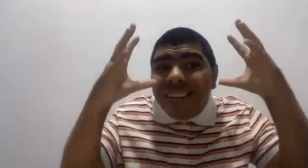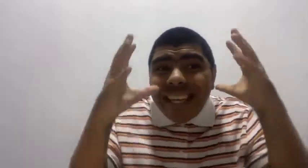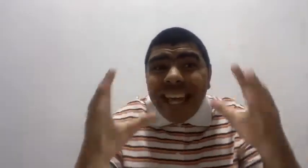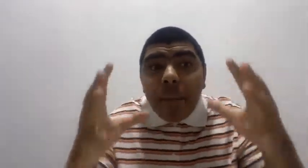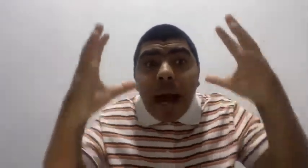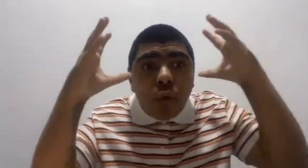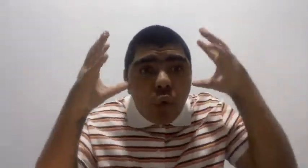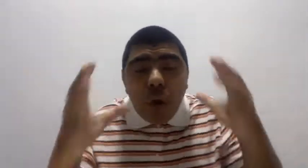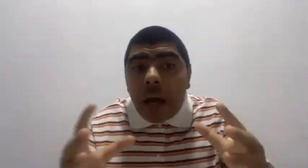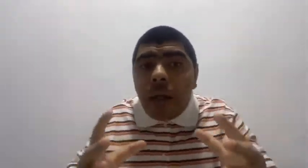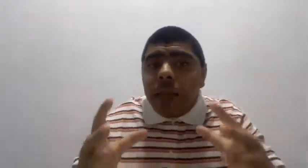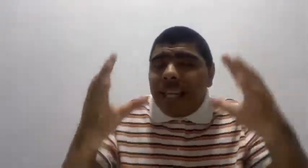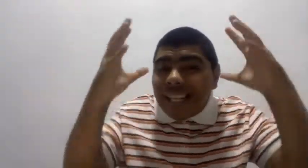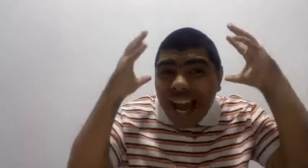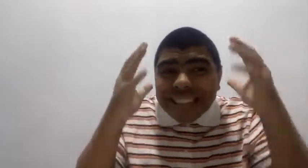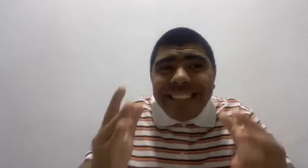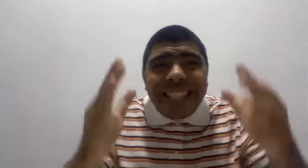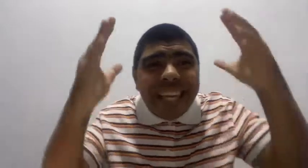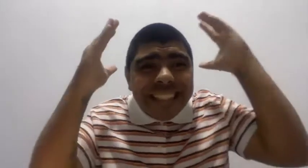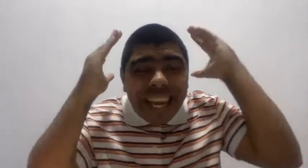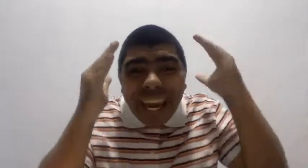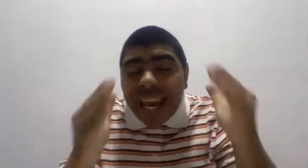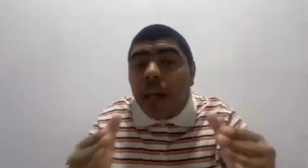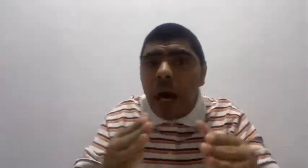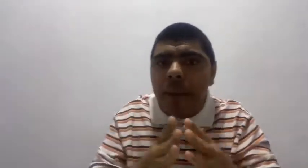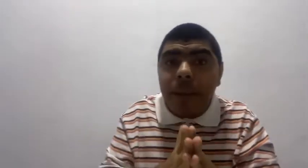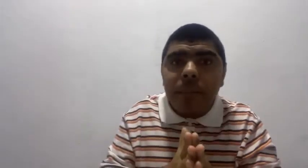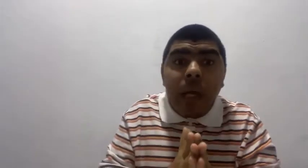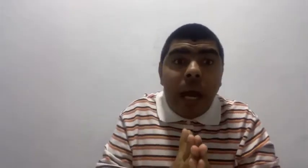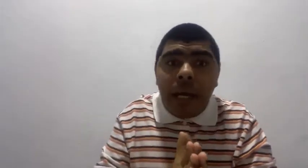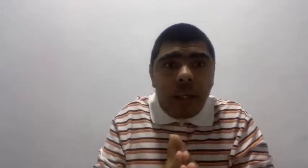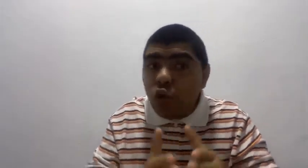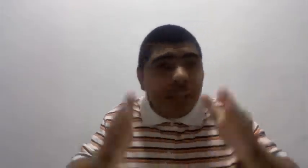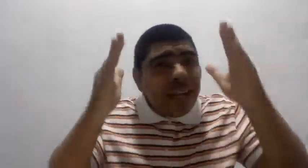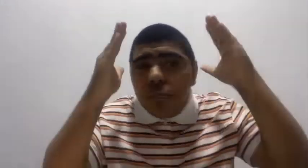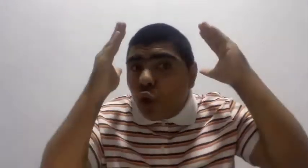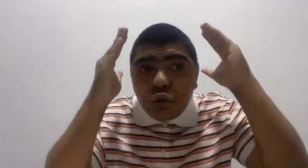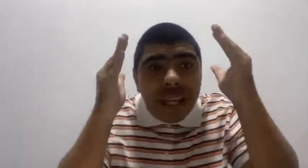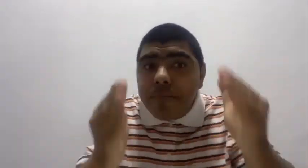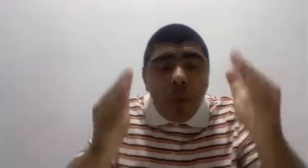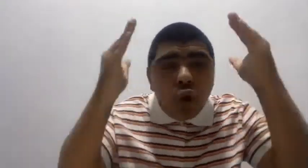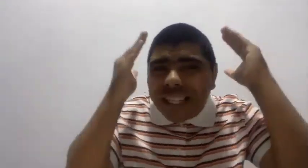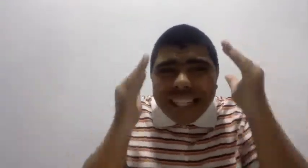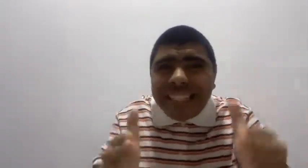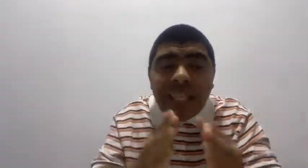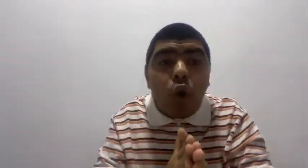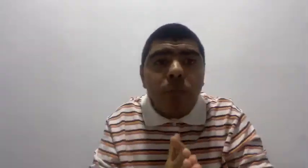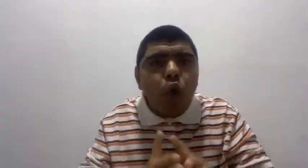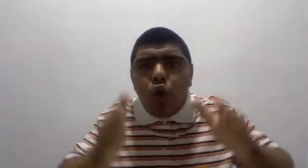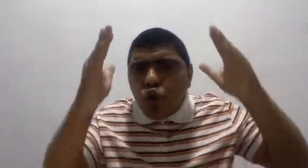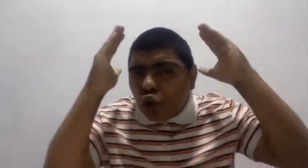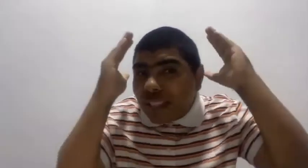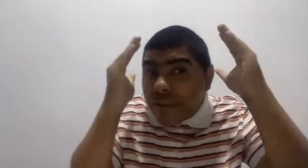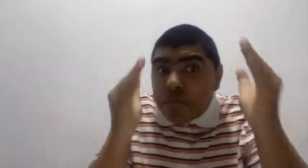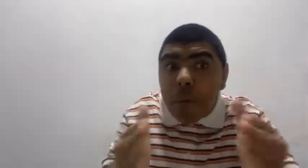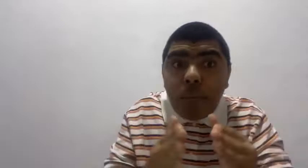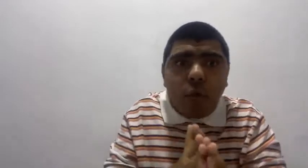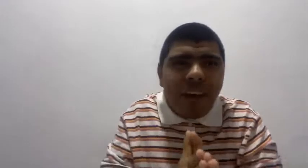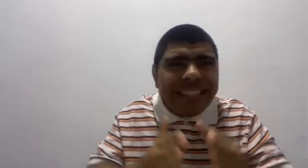vida madura delante de él. Amén. Aleluya. Estamos en unos tiempos críticos, unos tiempos